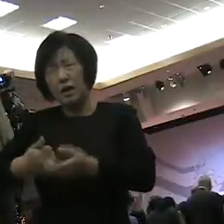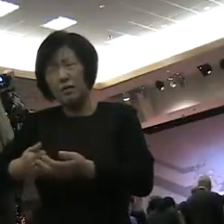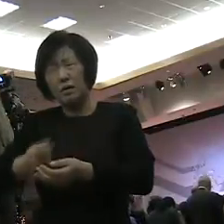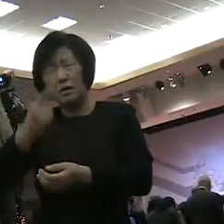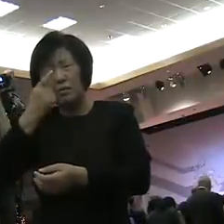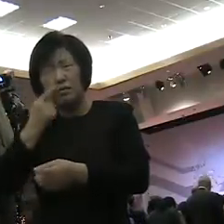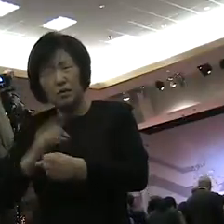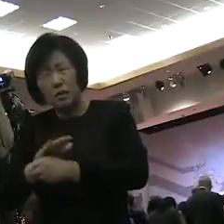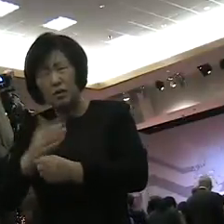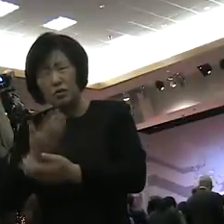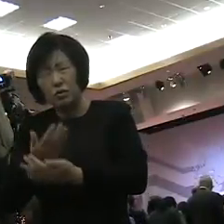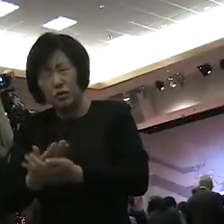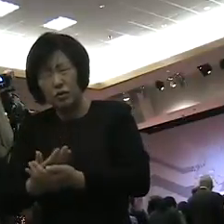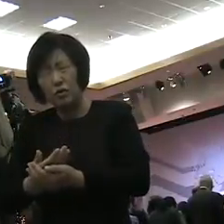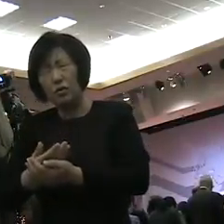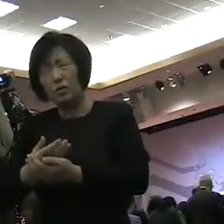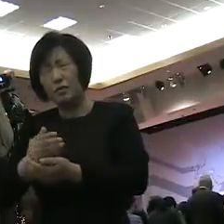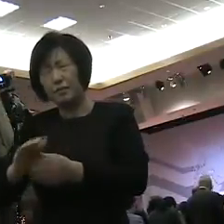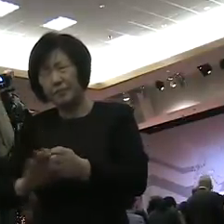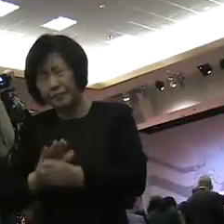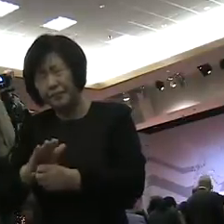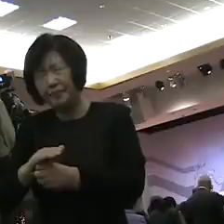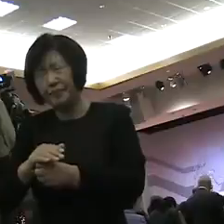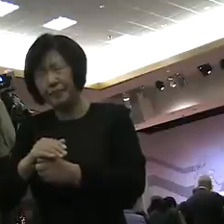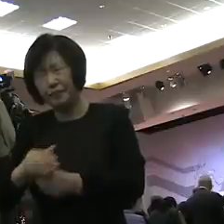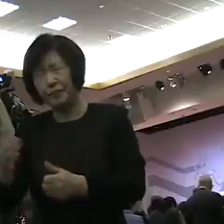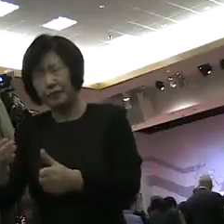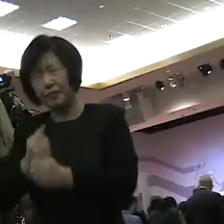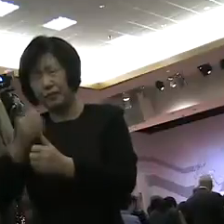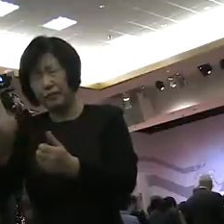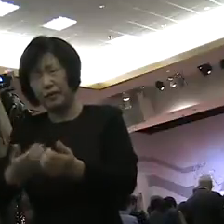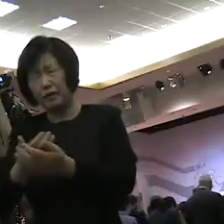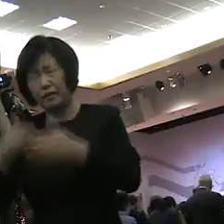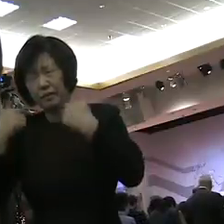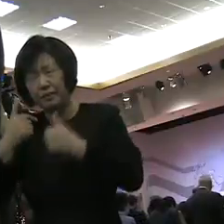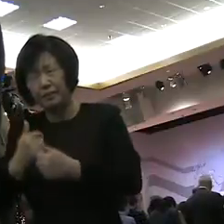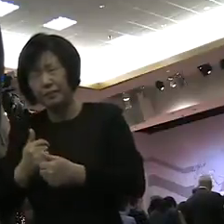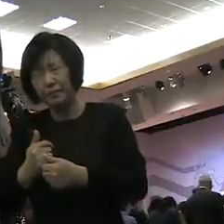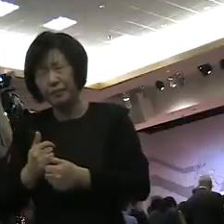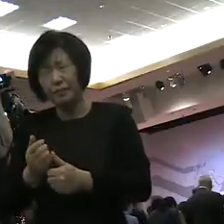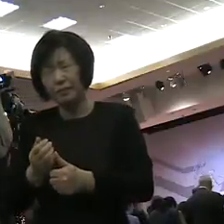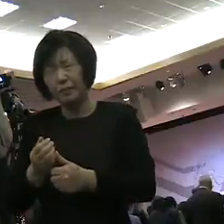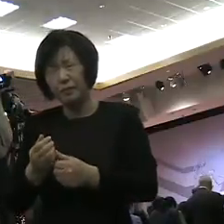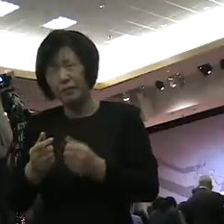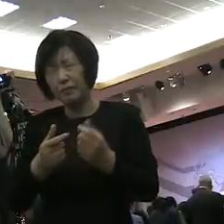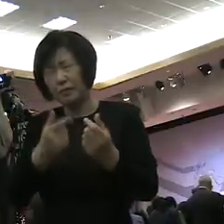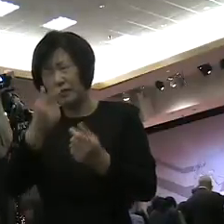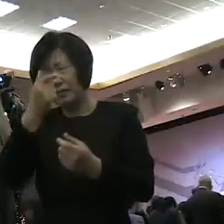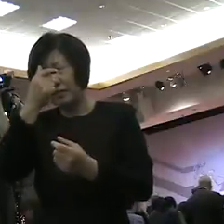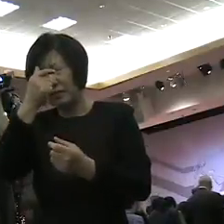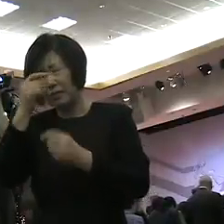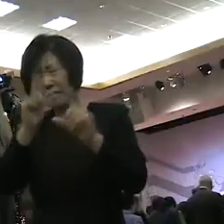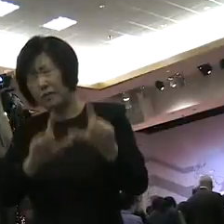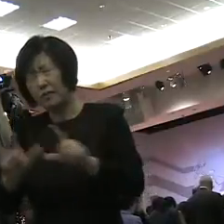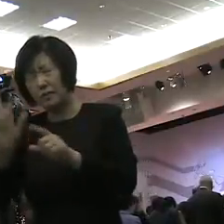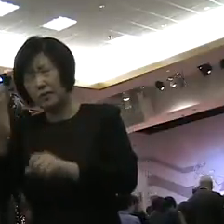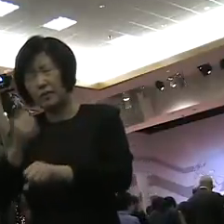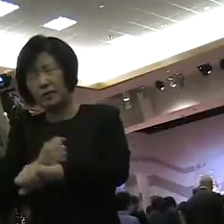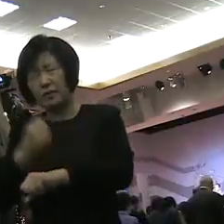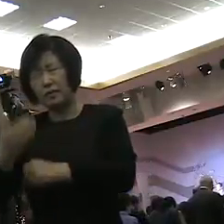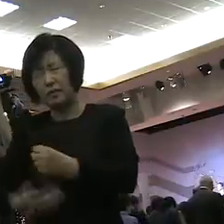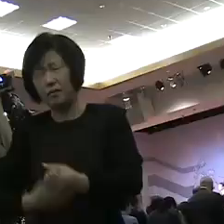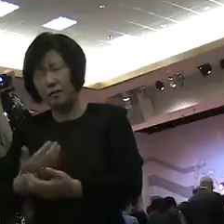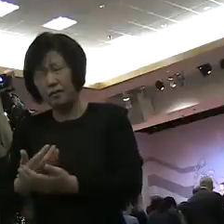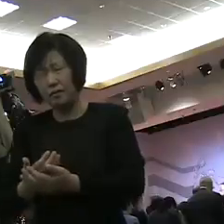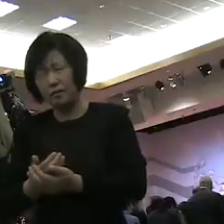사랑하는 남편을 붙잡아 주옵소서. 사랑하는 아내를 붙잡아 주옵소서. 사랑하는 우리의 자녀들을 주님 붙잡아 주시옵소서.